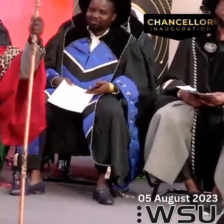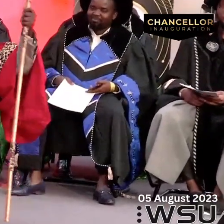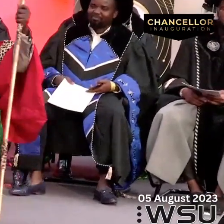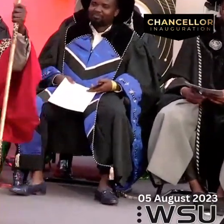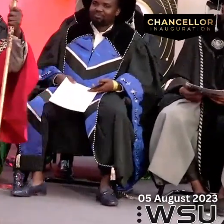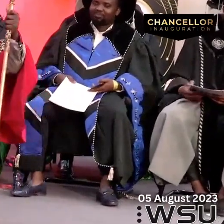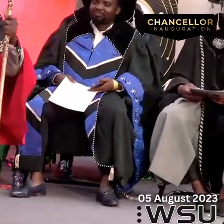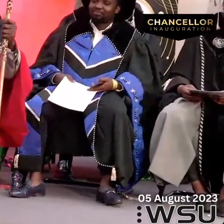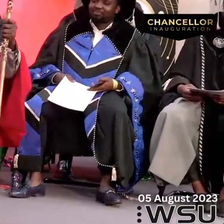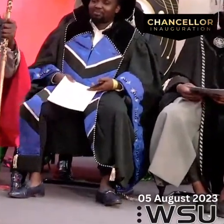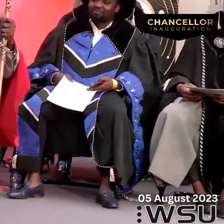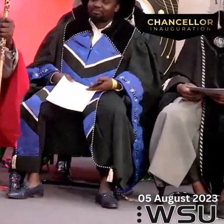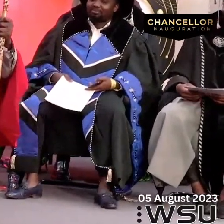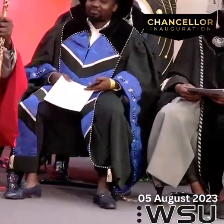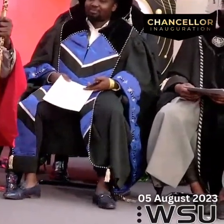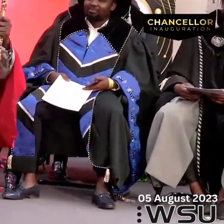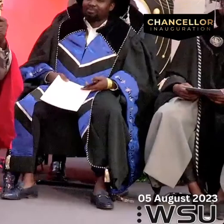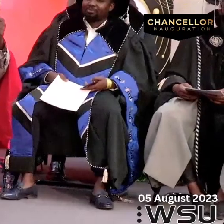Yemka